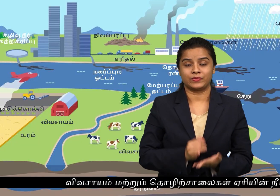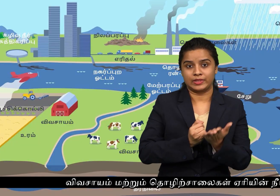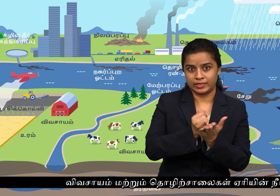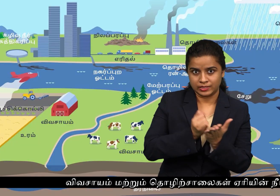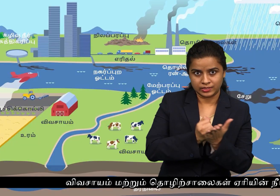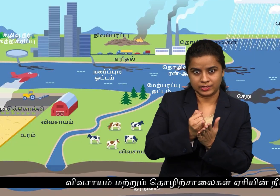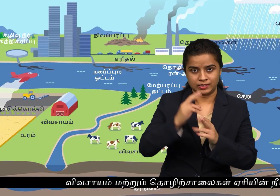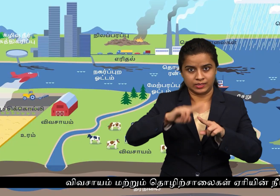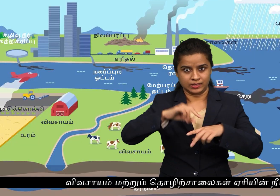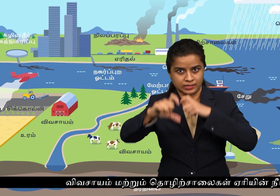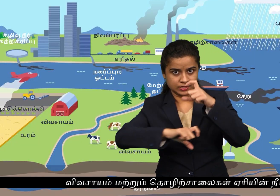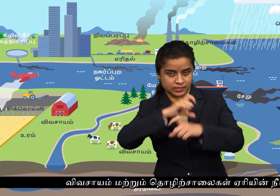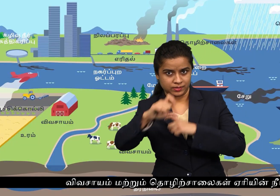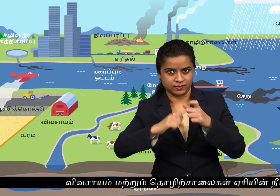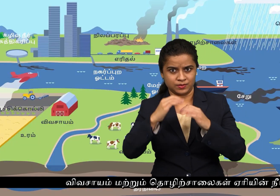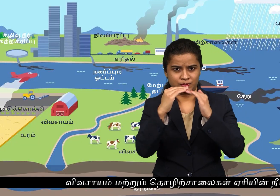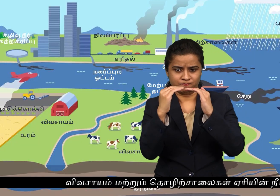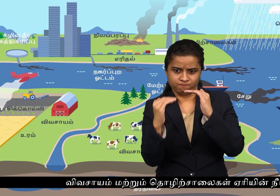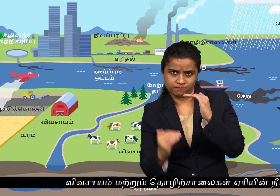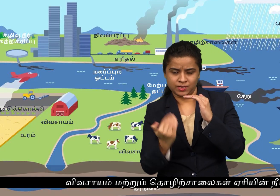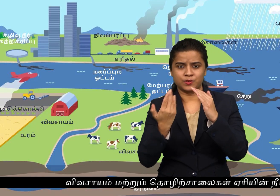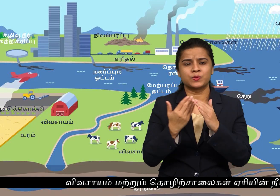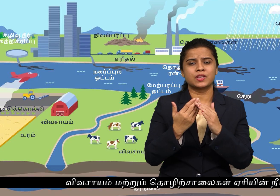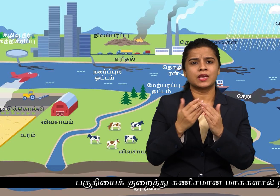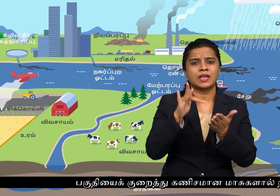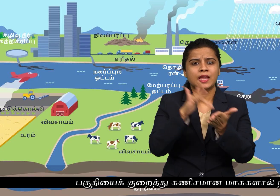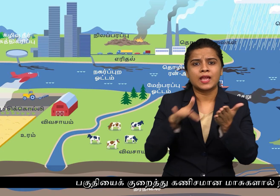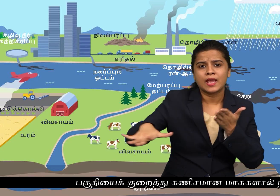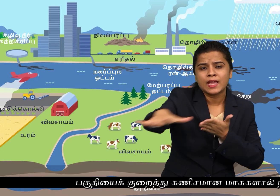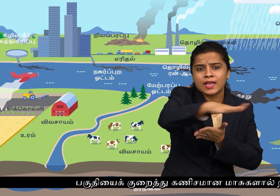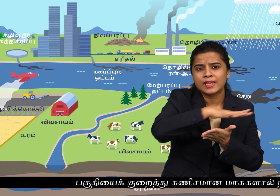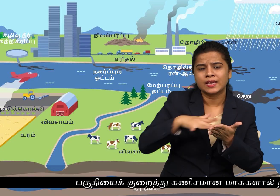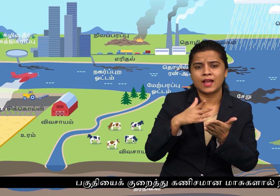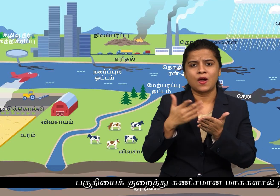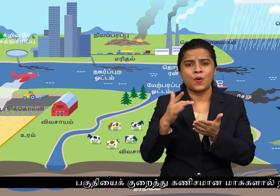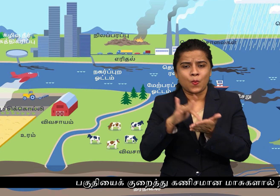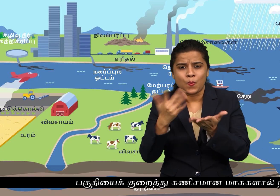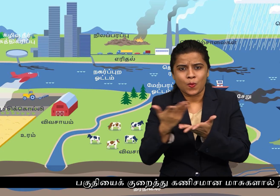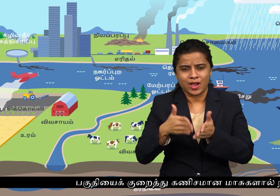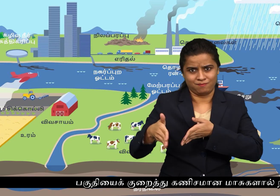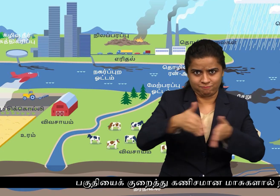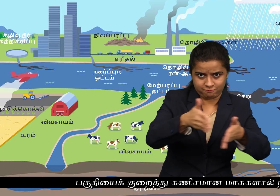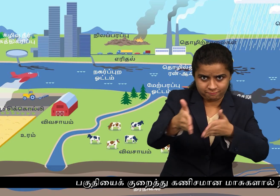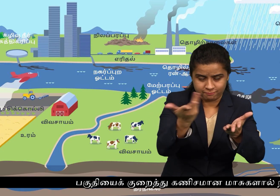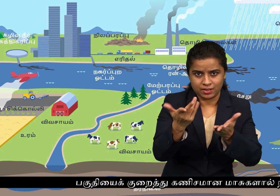விவசாயம் மற்றும் தொழிற்சாலைகள் ஏரியின் நீர்பிடிப்பு பகுதியை குறைத்து கணிசமான மாசுகளால் நிரப்பின.